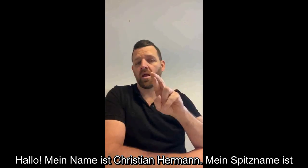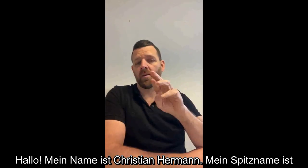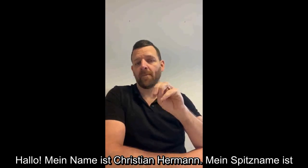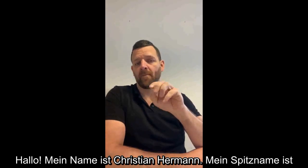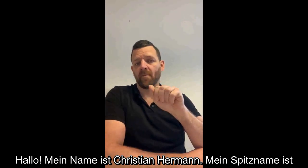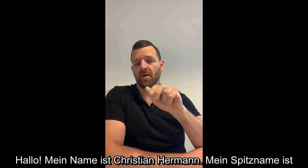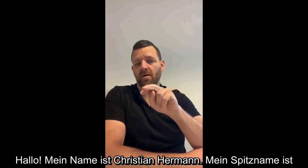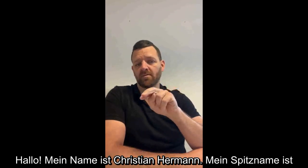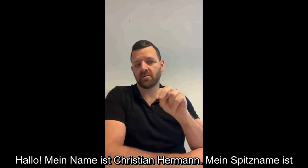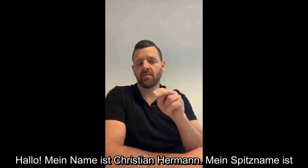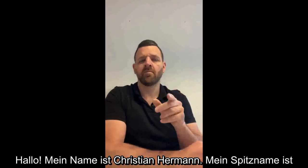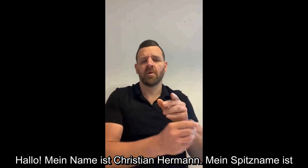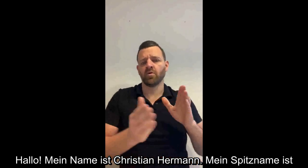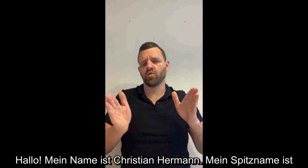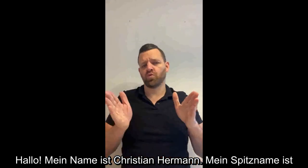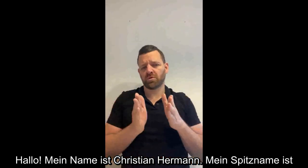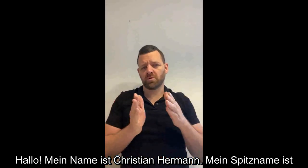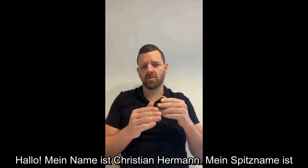Hermann